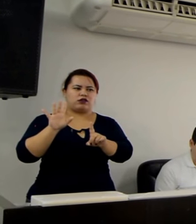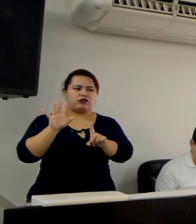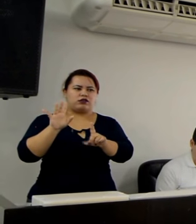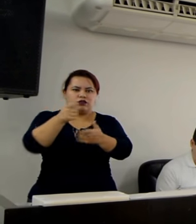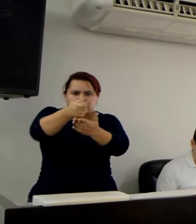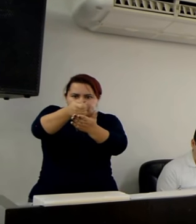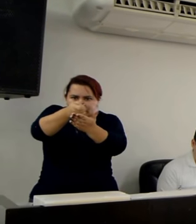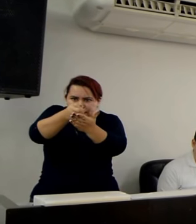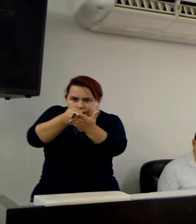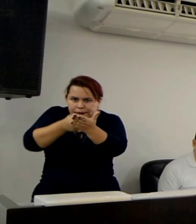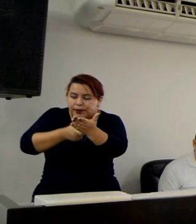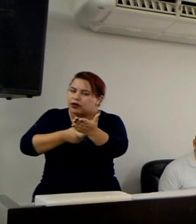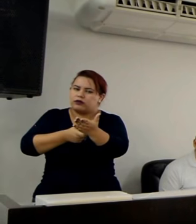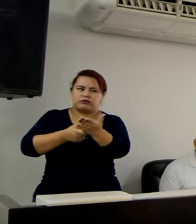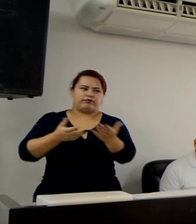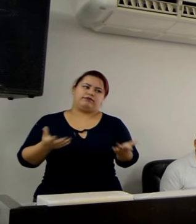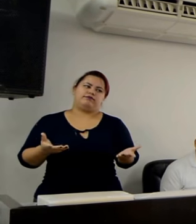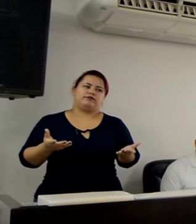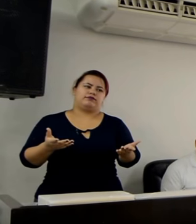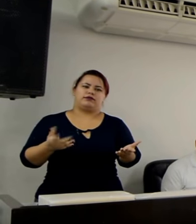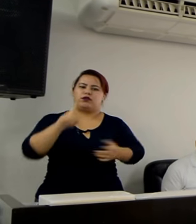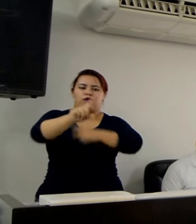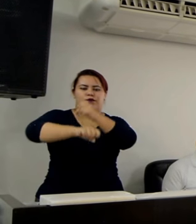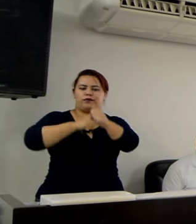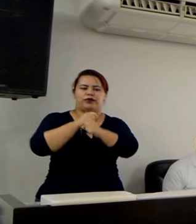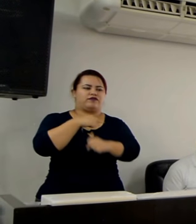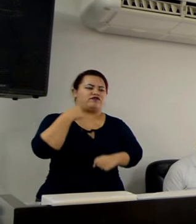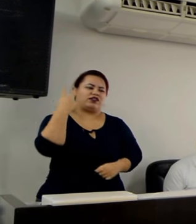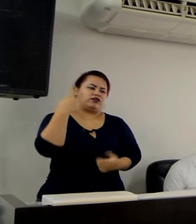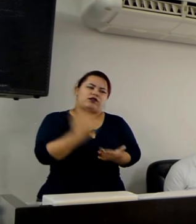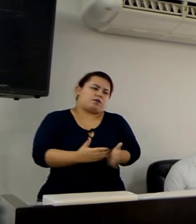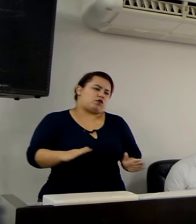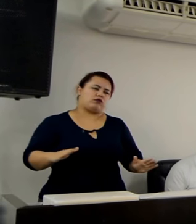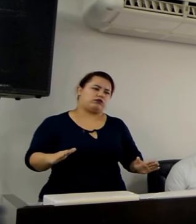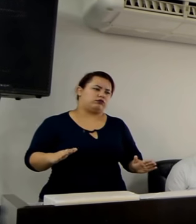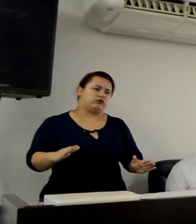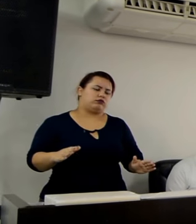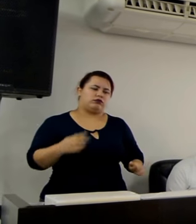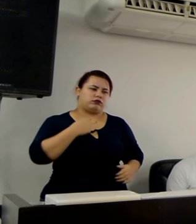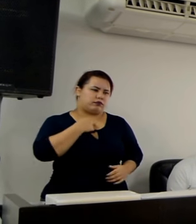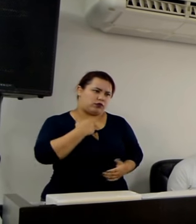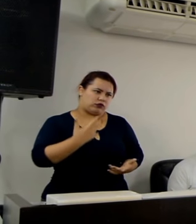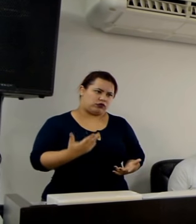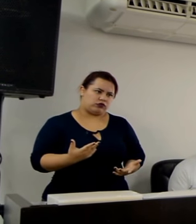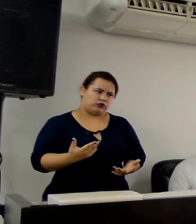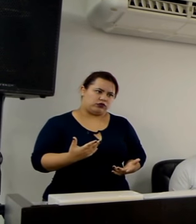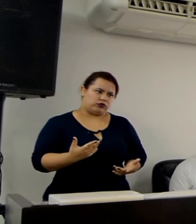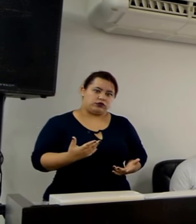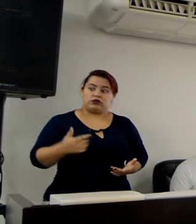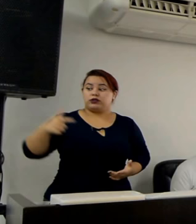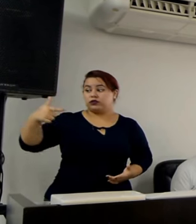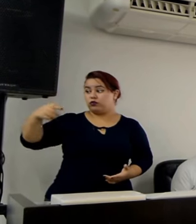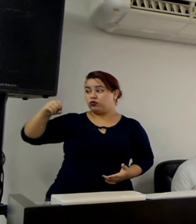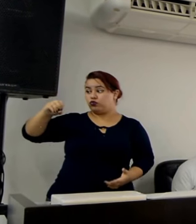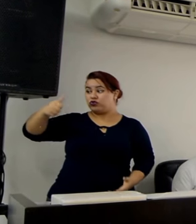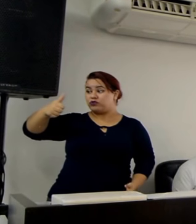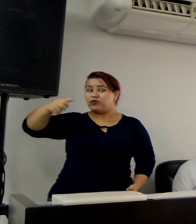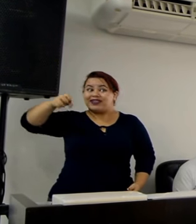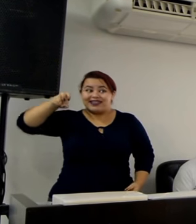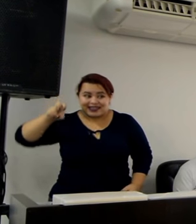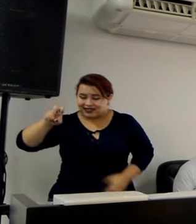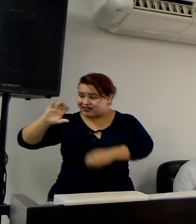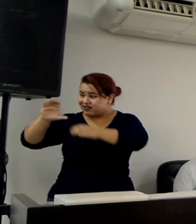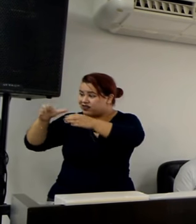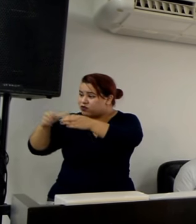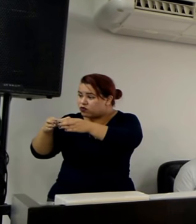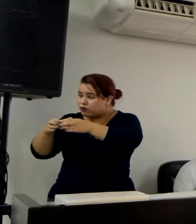porque ele tinha validade até março desse ano, com o conselho que foi eleito em 2015.